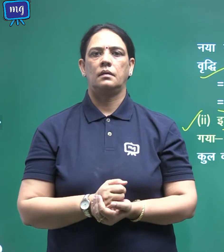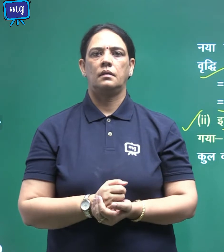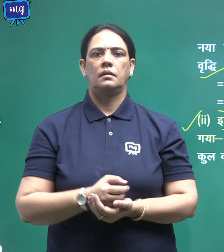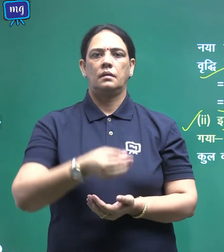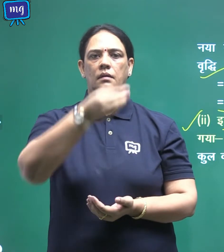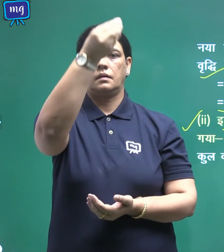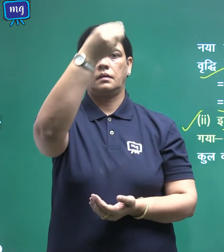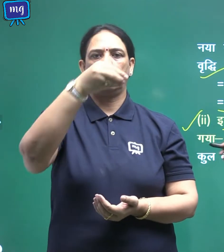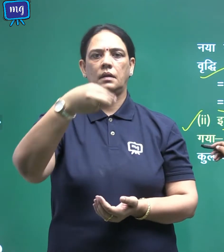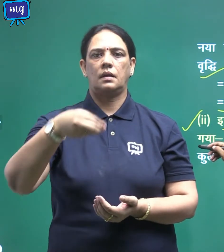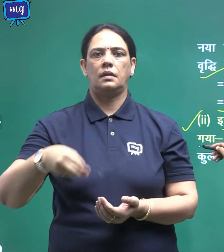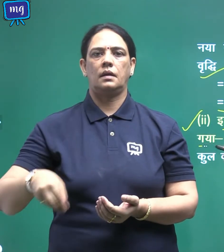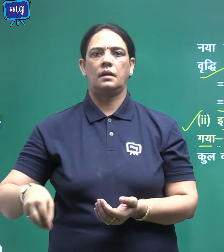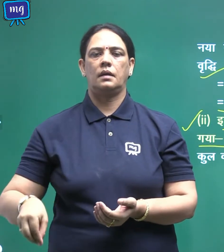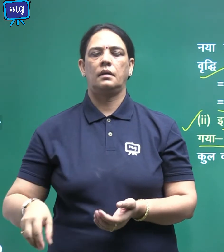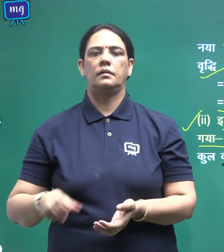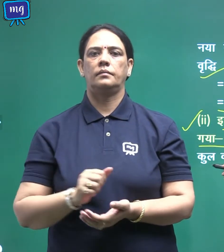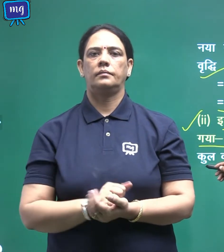घटा दिया गया।